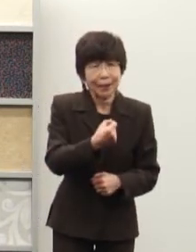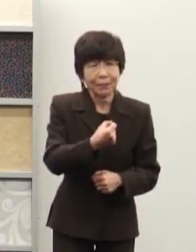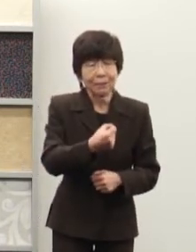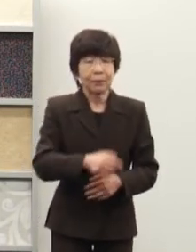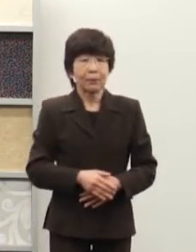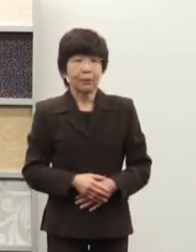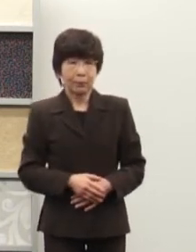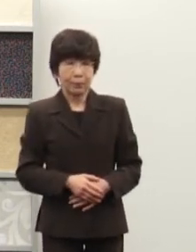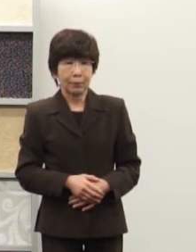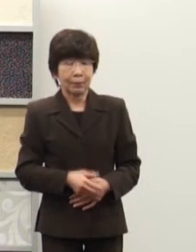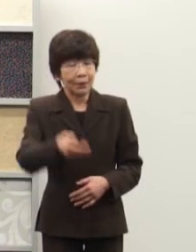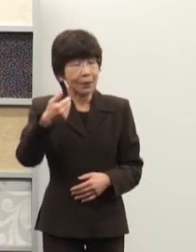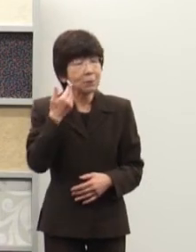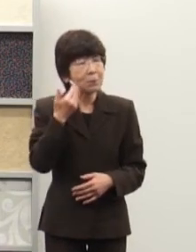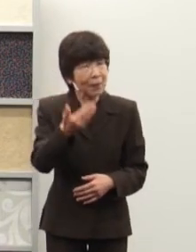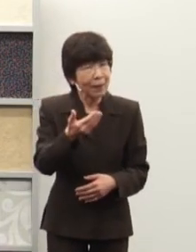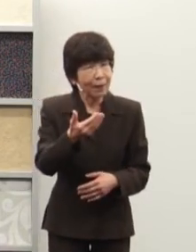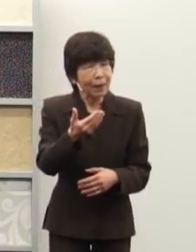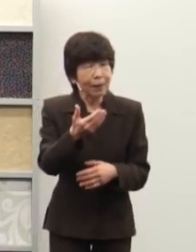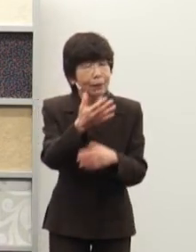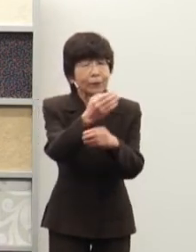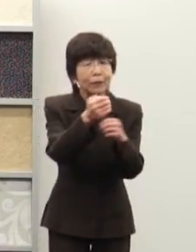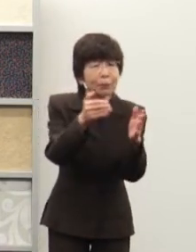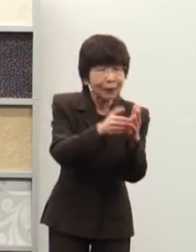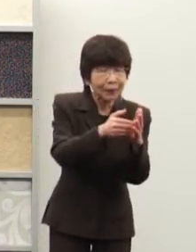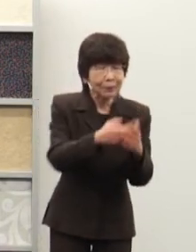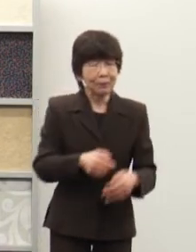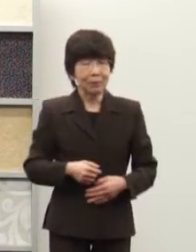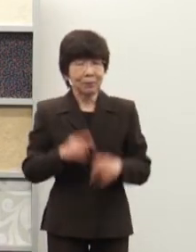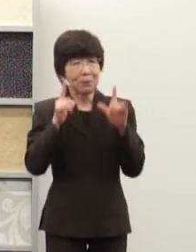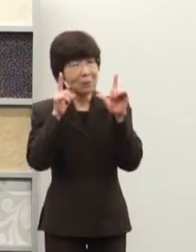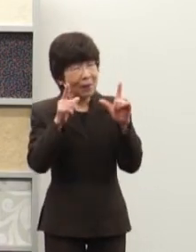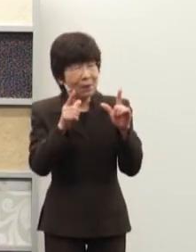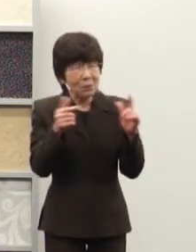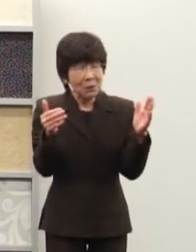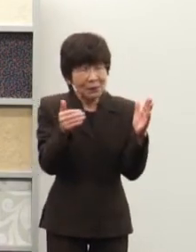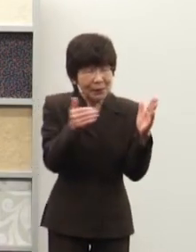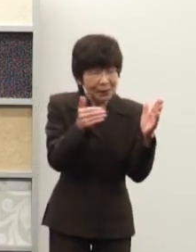をということ で。ギリギリまです みません。わかりました